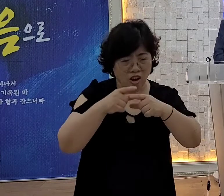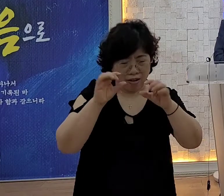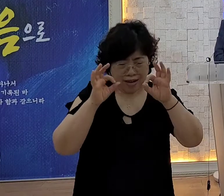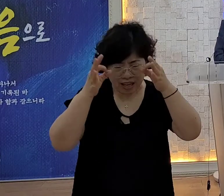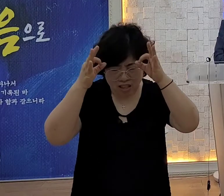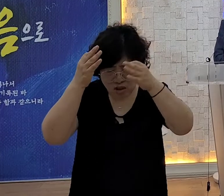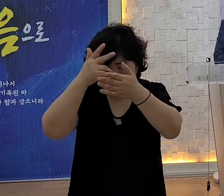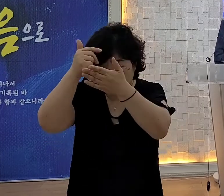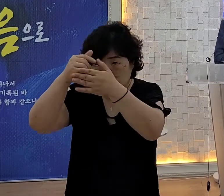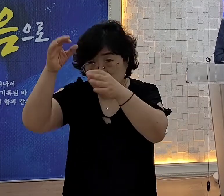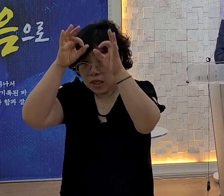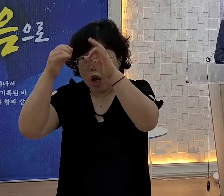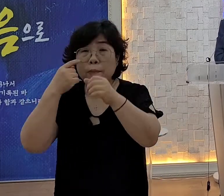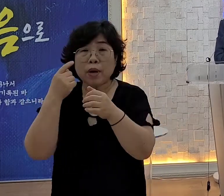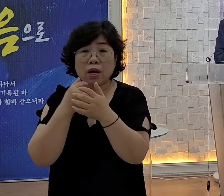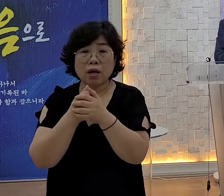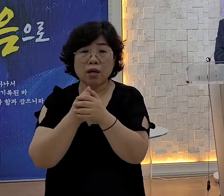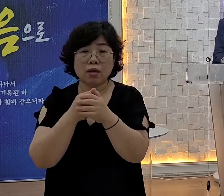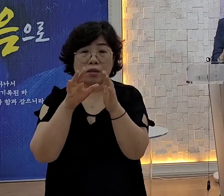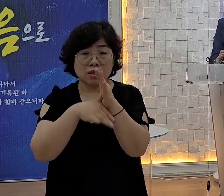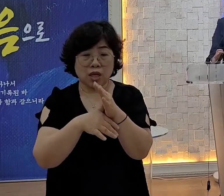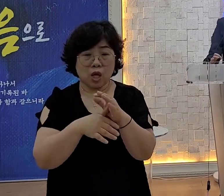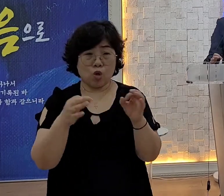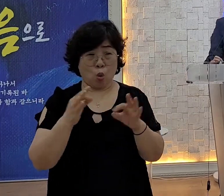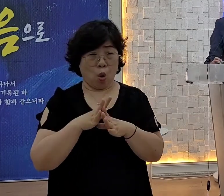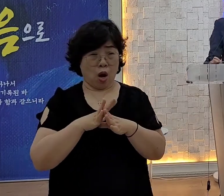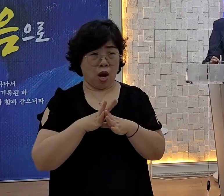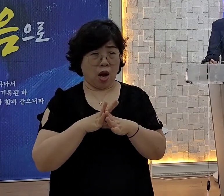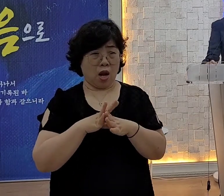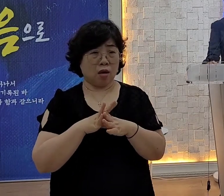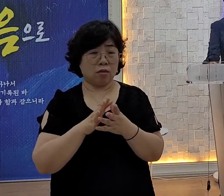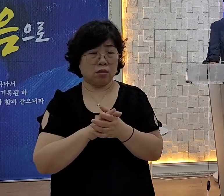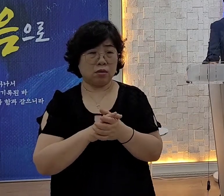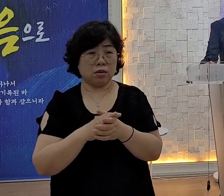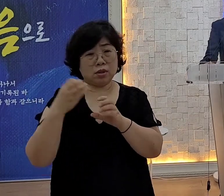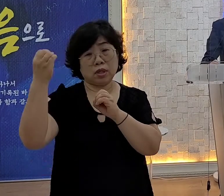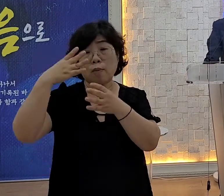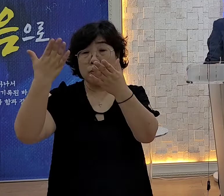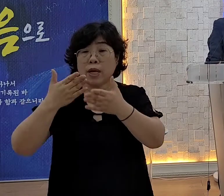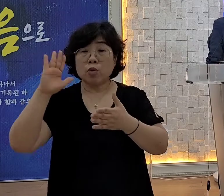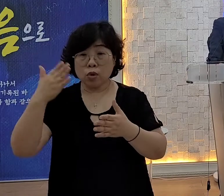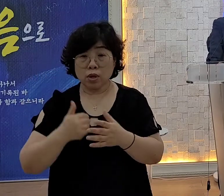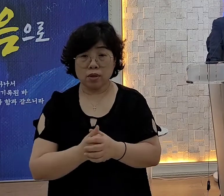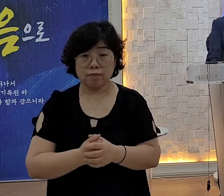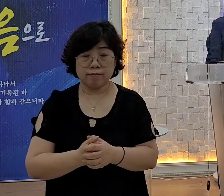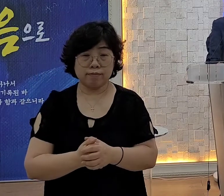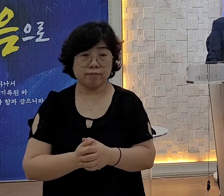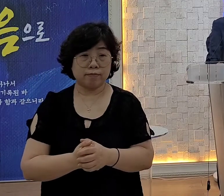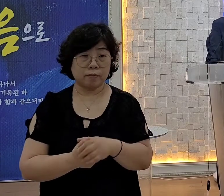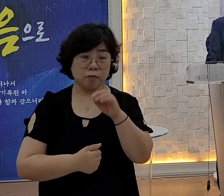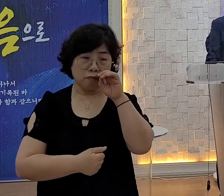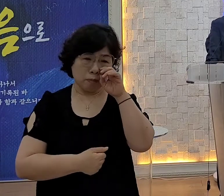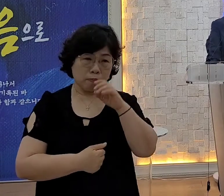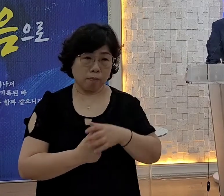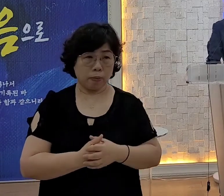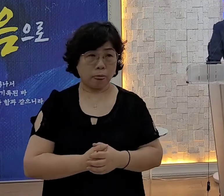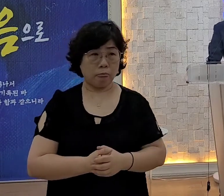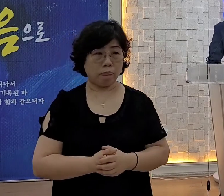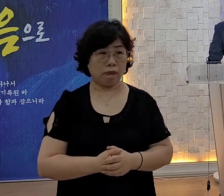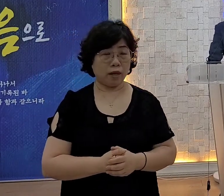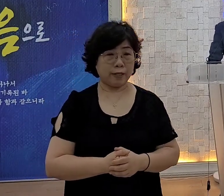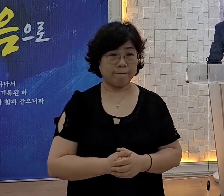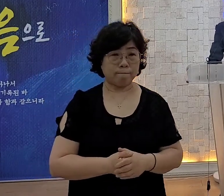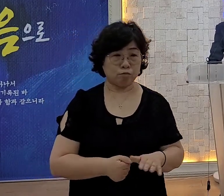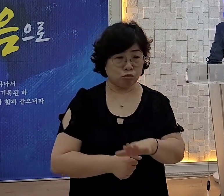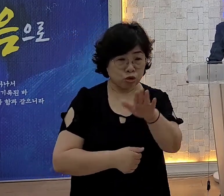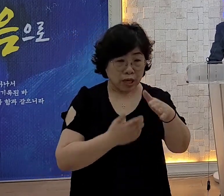매달려보고, 그러면 놀라운, 지금 이게 답인지 아닌지도 모르는 이런 삶 가운데 있지만